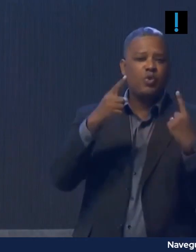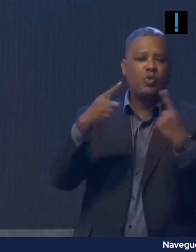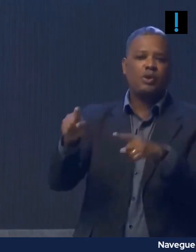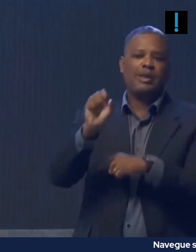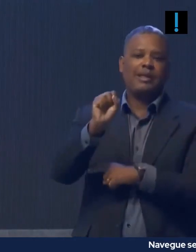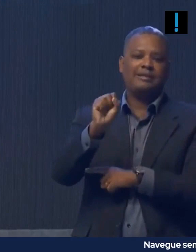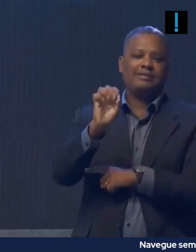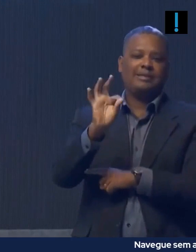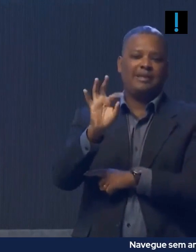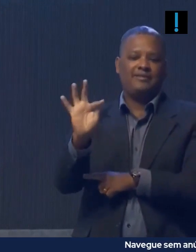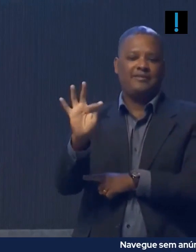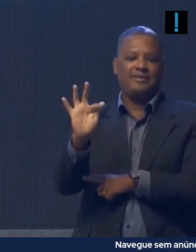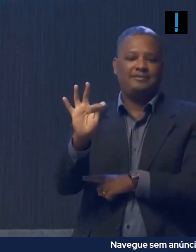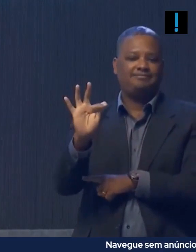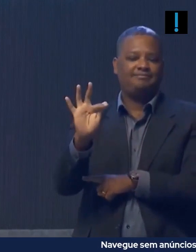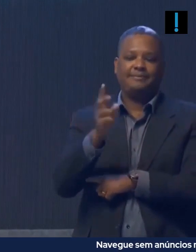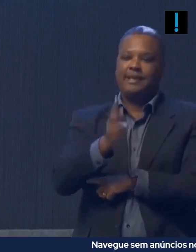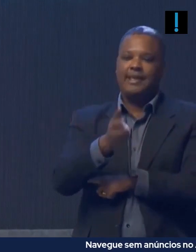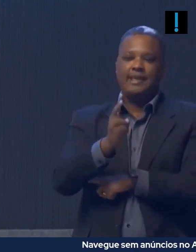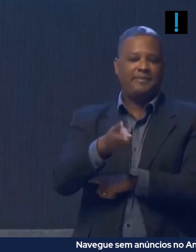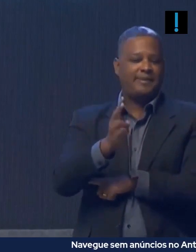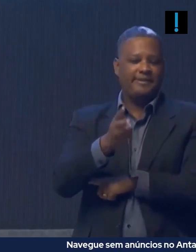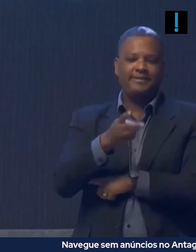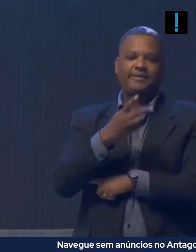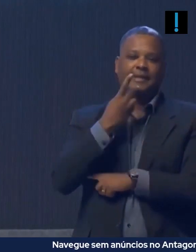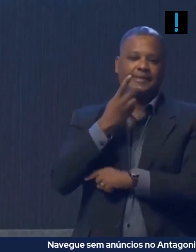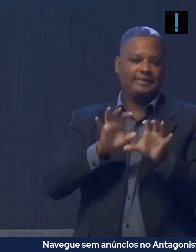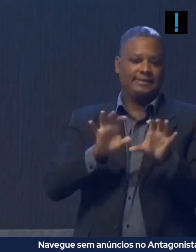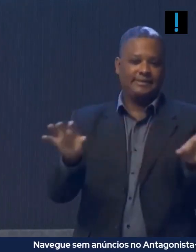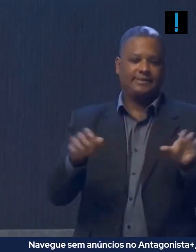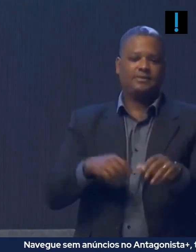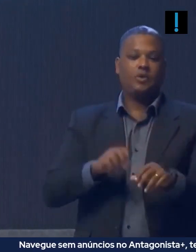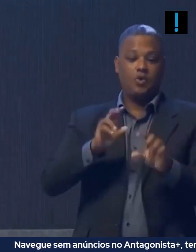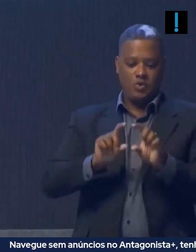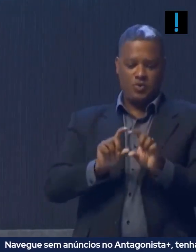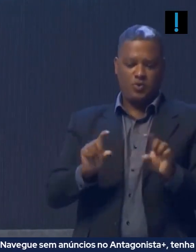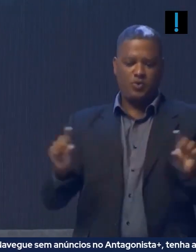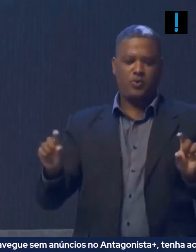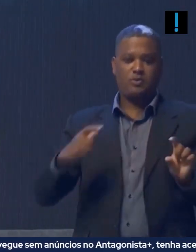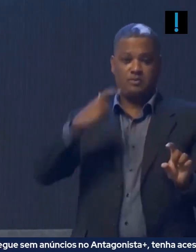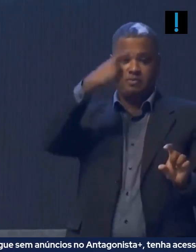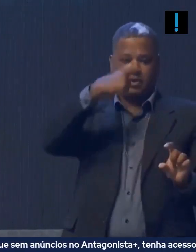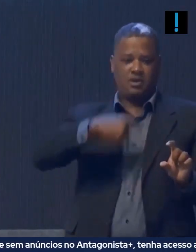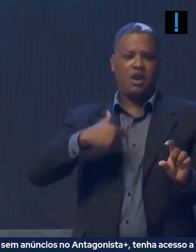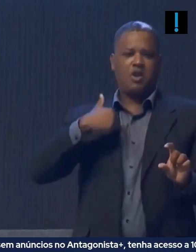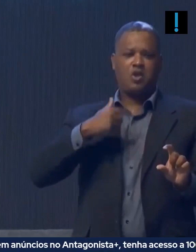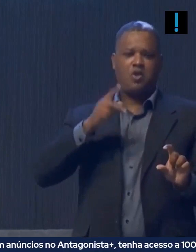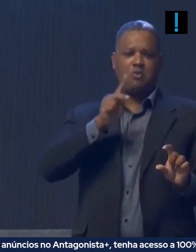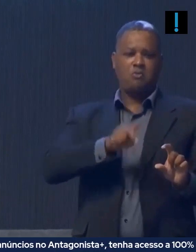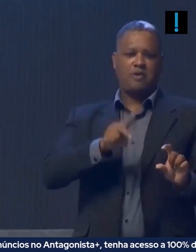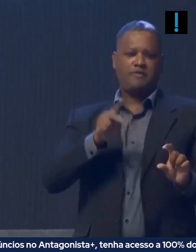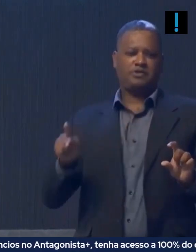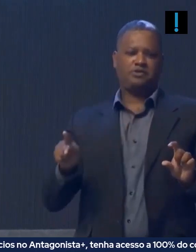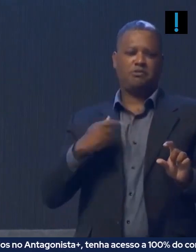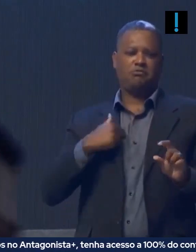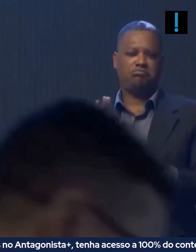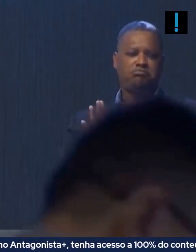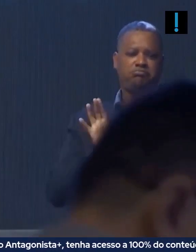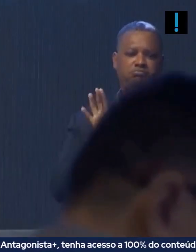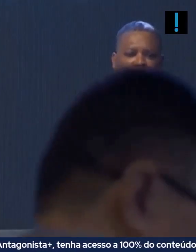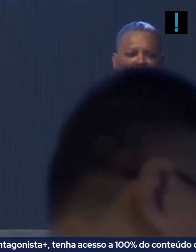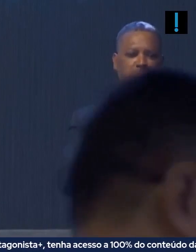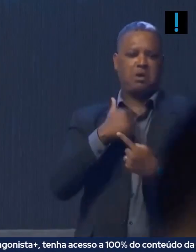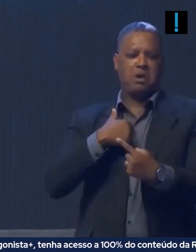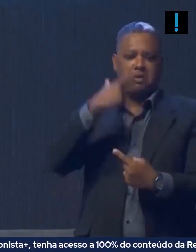é bom e coloca uma legenda professor não sei o que esse vende